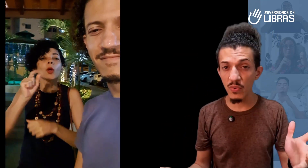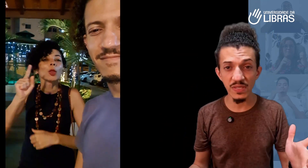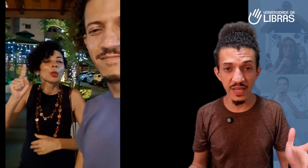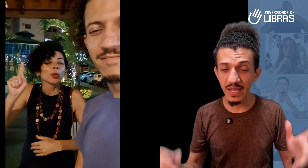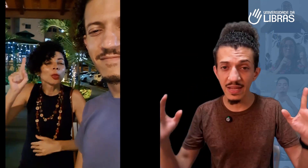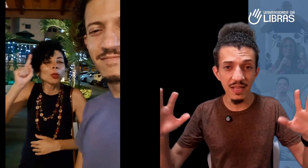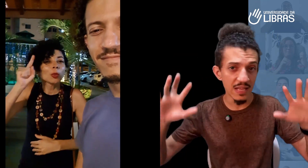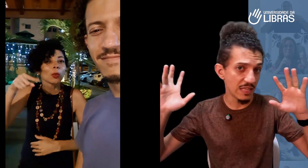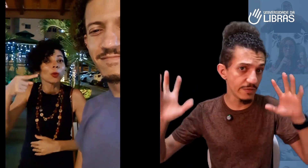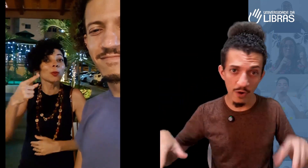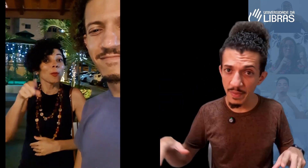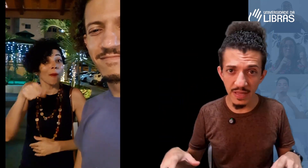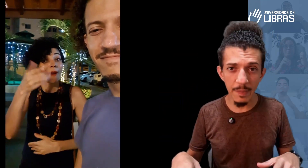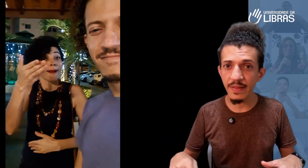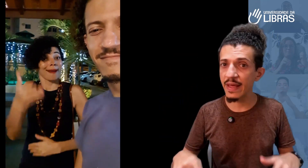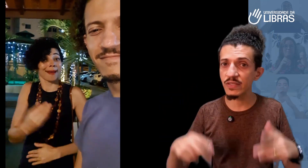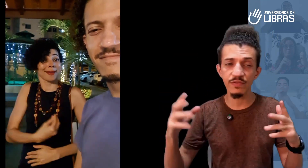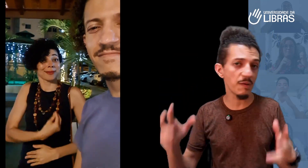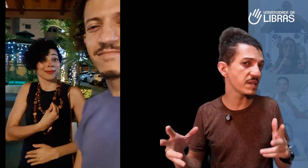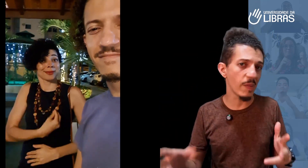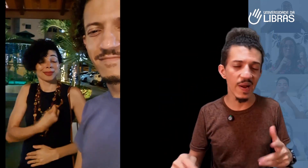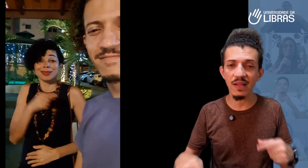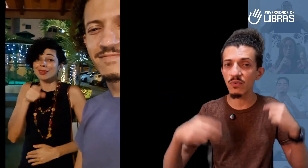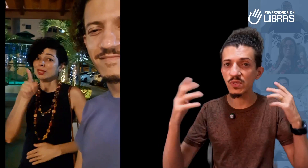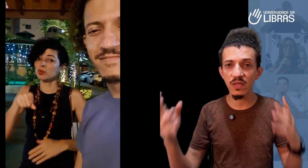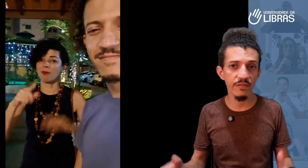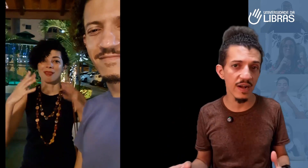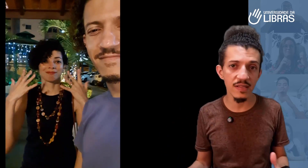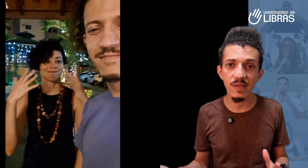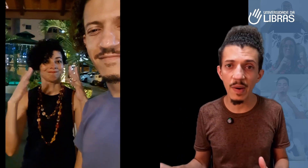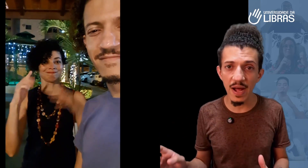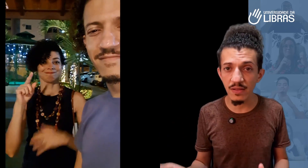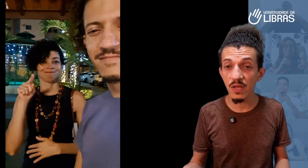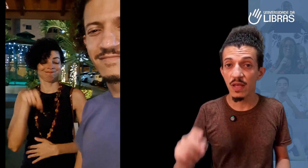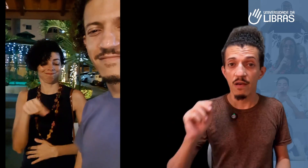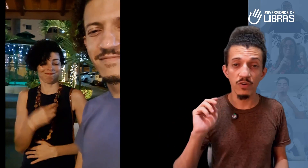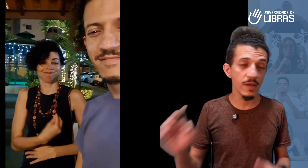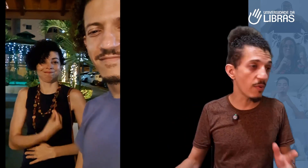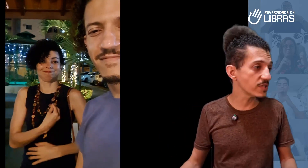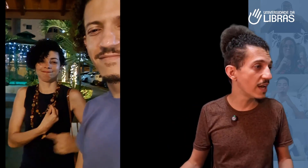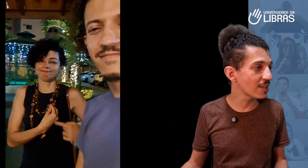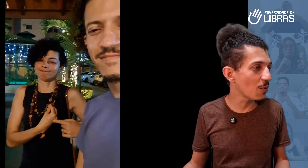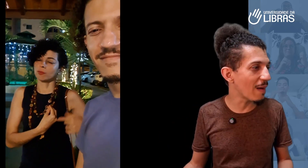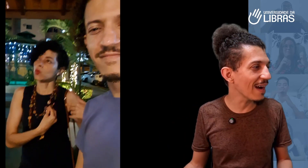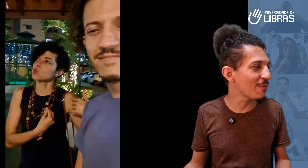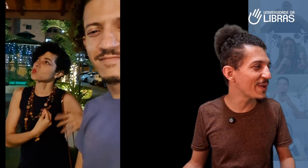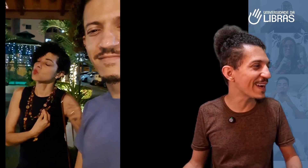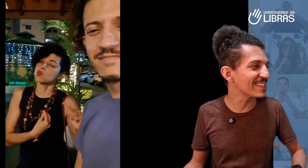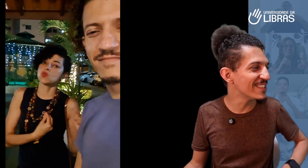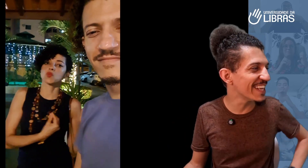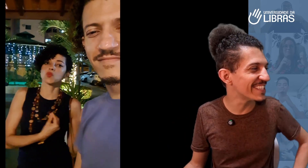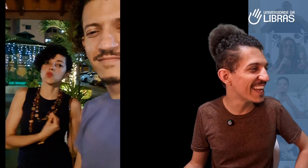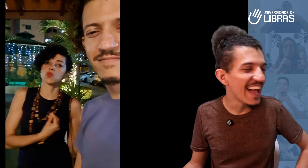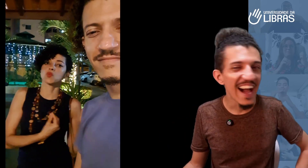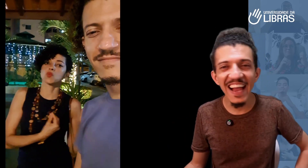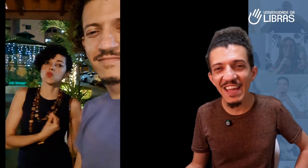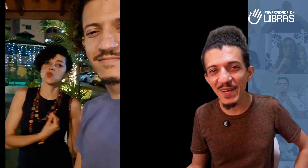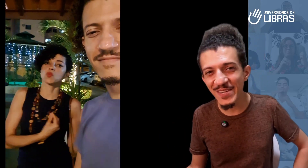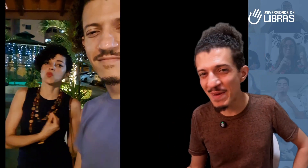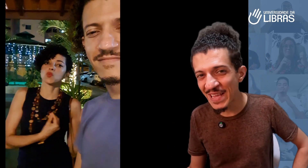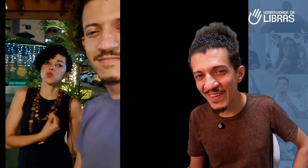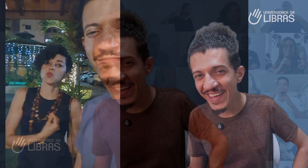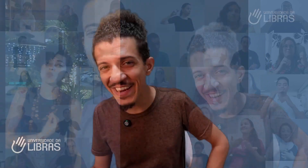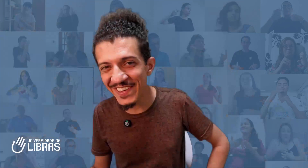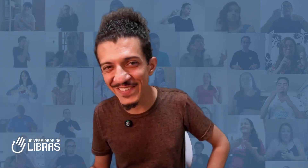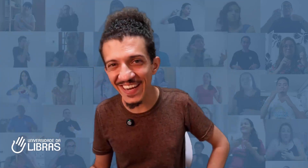com a mão esquerda de forma independente, de forma separada, com significados separados. Você pode retomar a comunicação. Gente, a Libras é